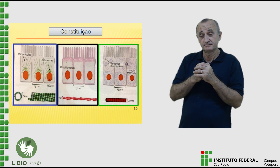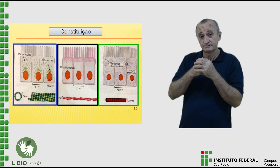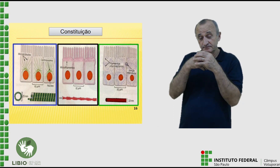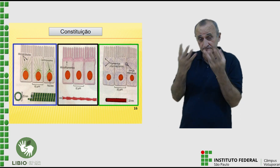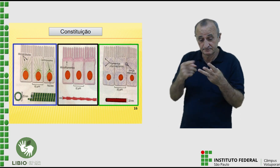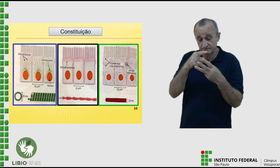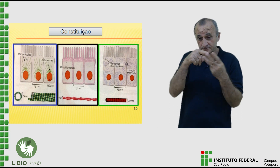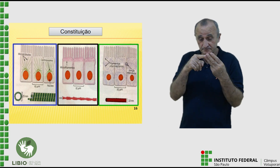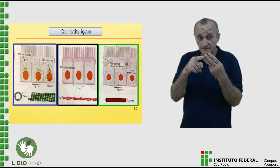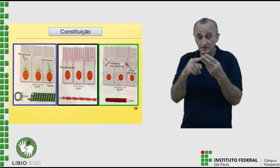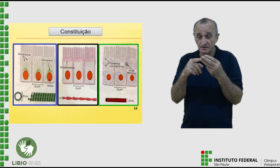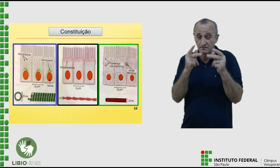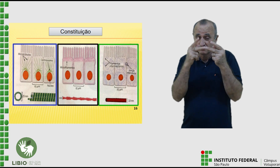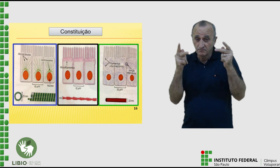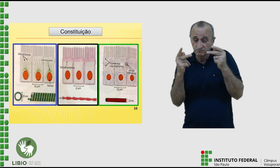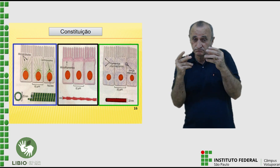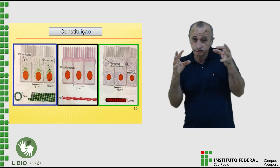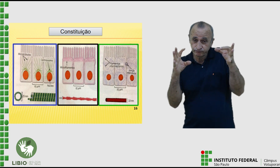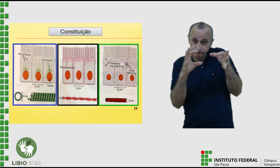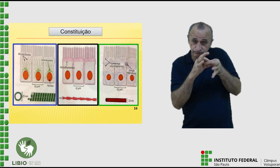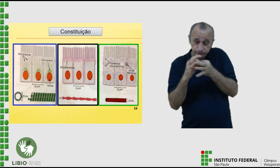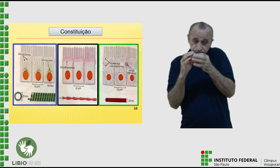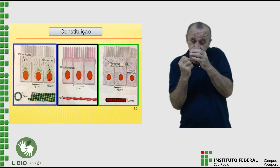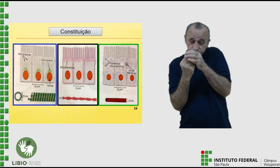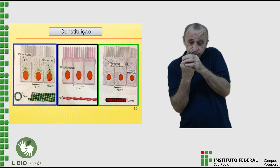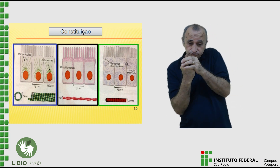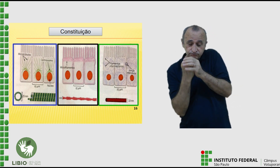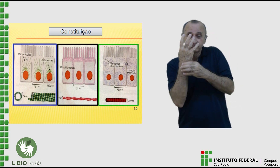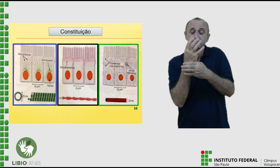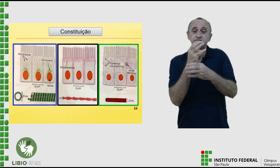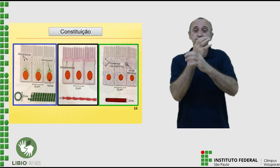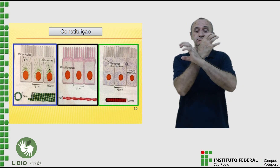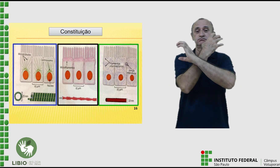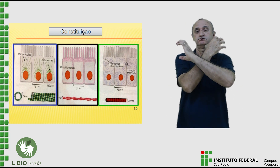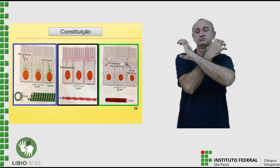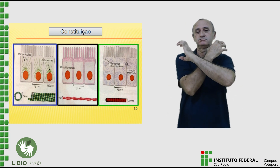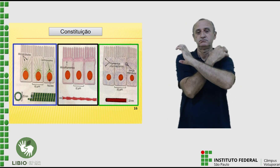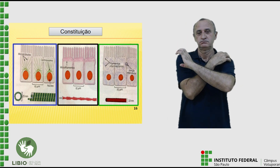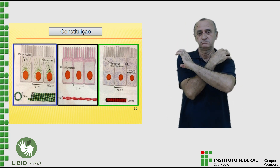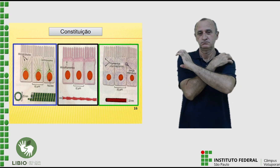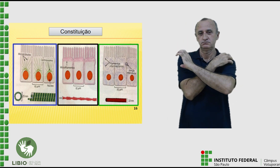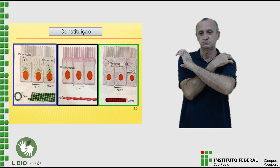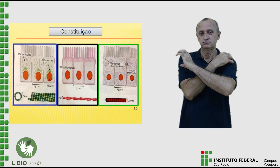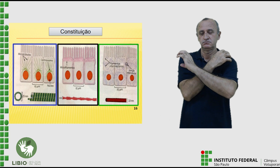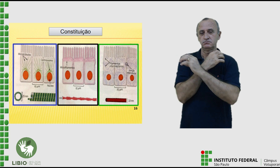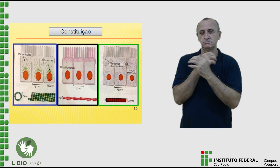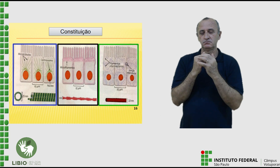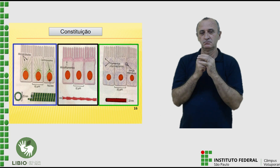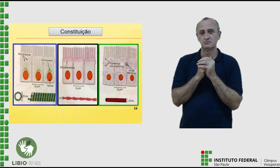Então, é dessa forma que as proteínas se unem, formando o